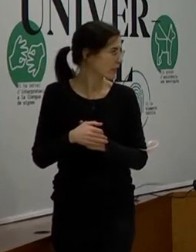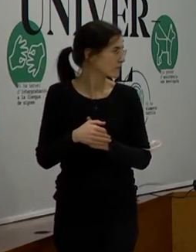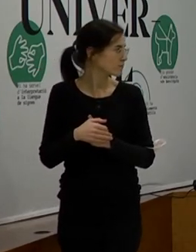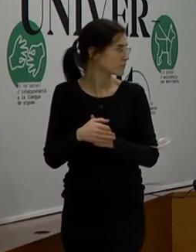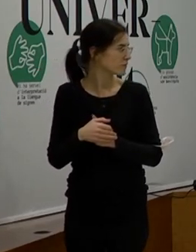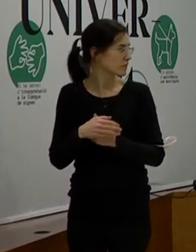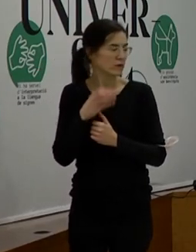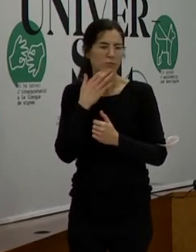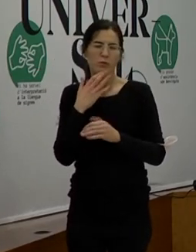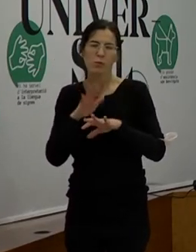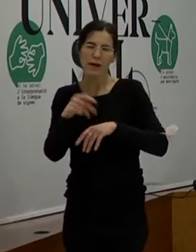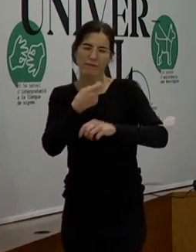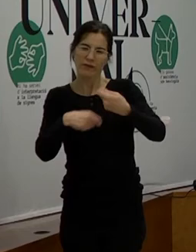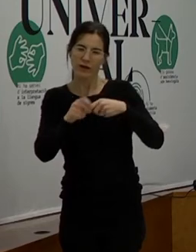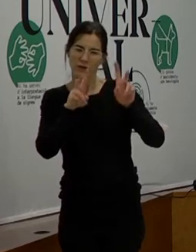que no ven?